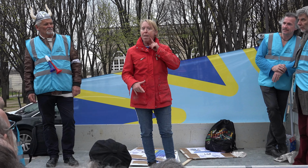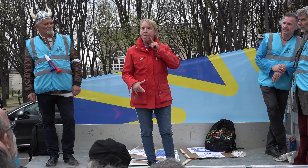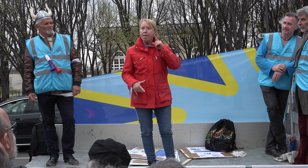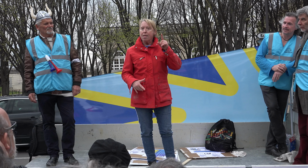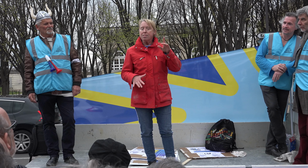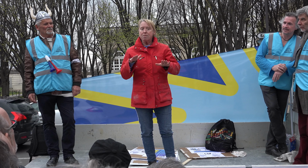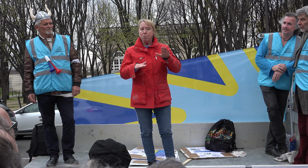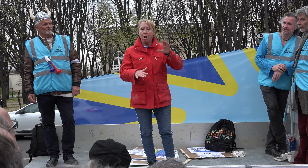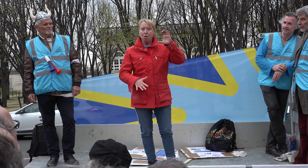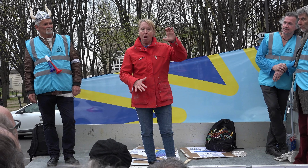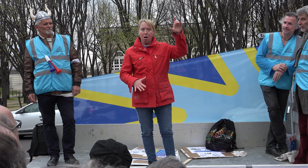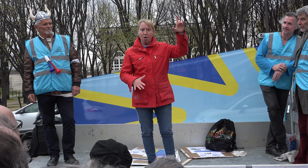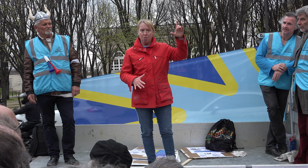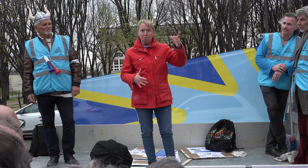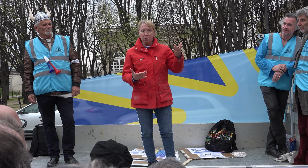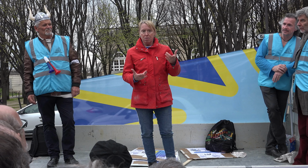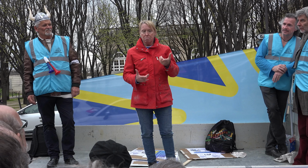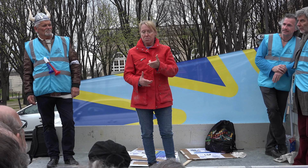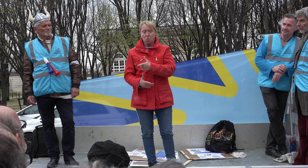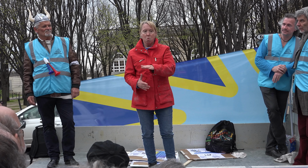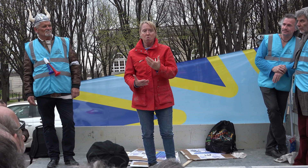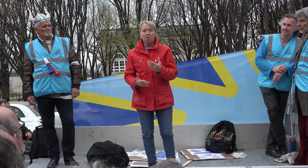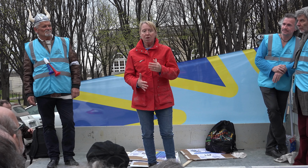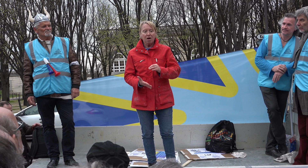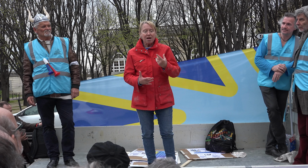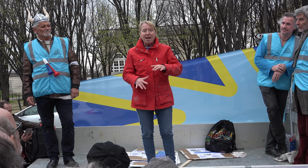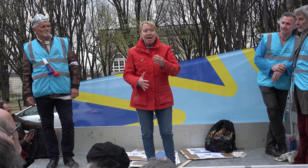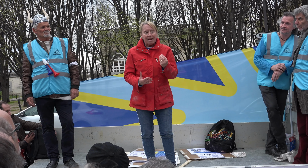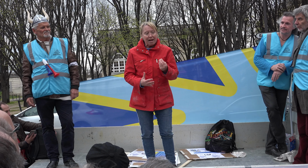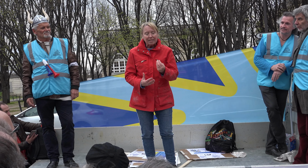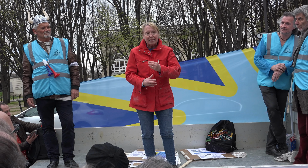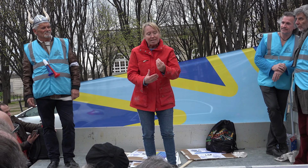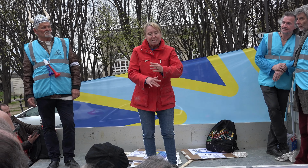L'année dernière, en mai dernier, à Caen,